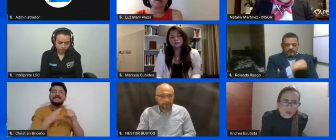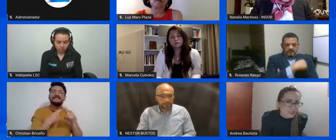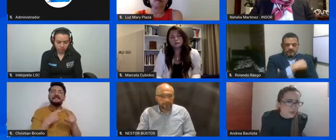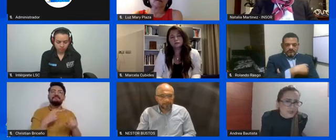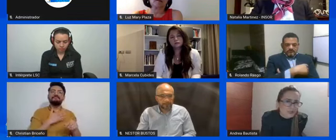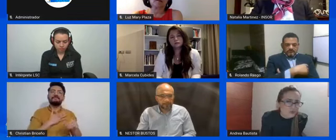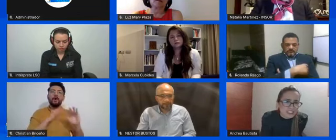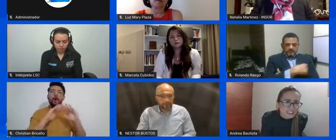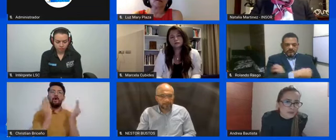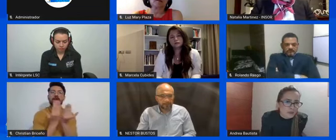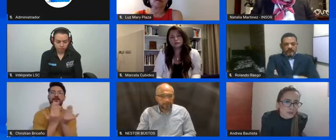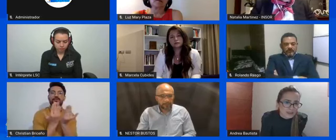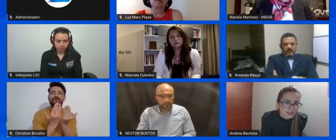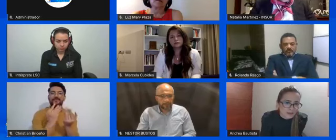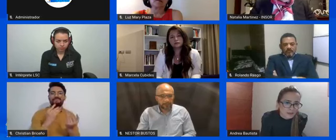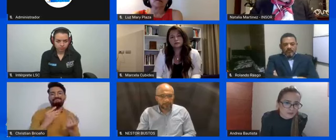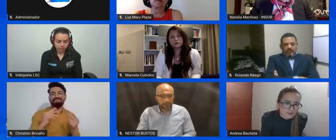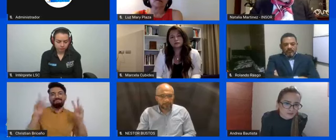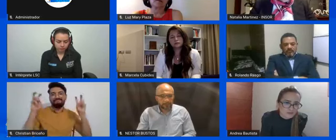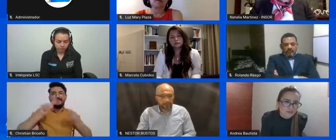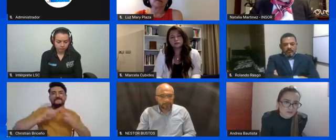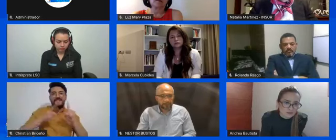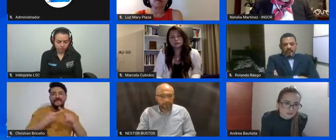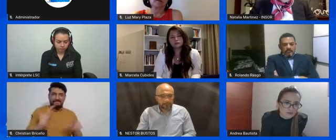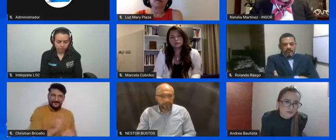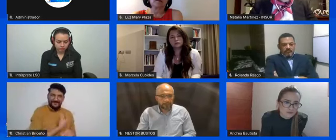los jóvenes se comunican muchísimo por WhatsApp.